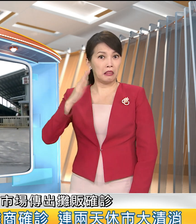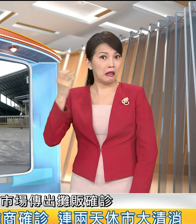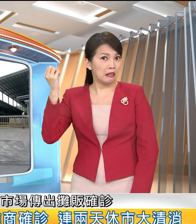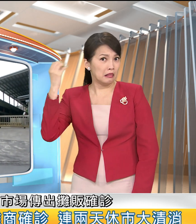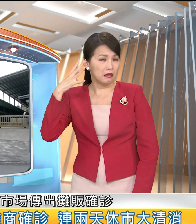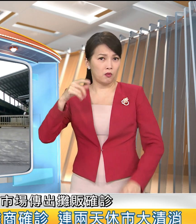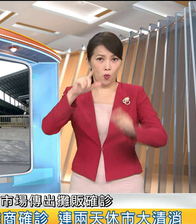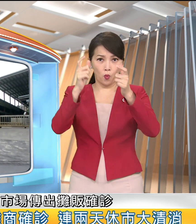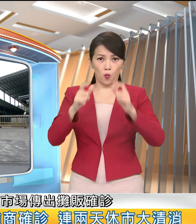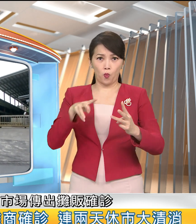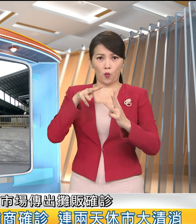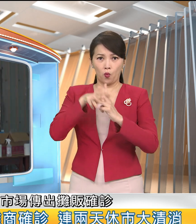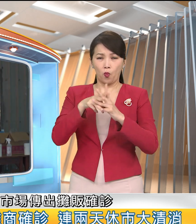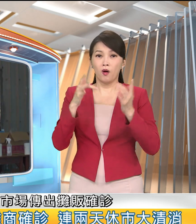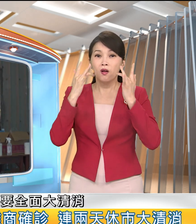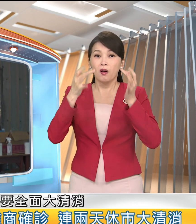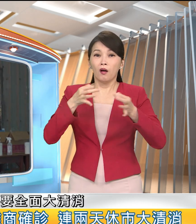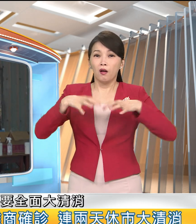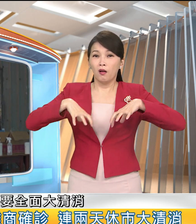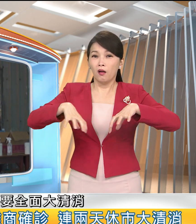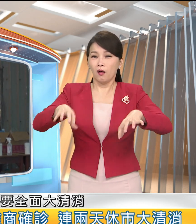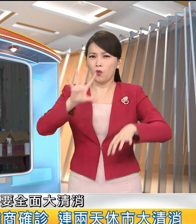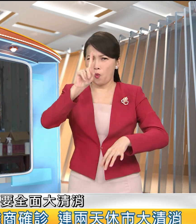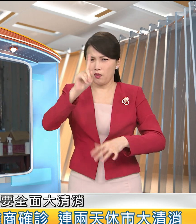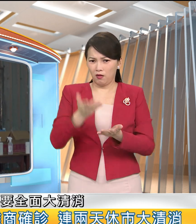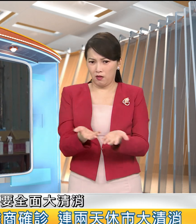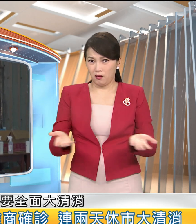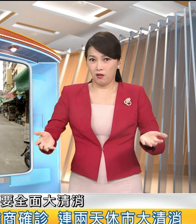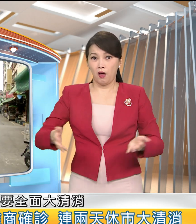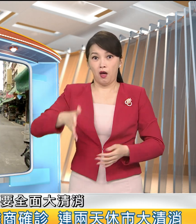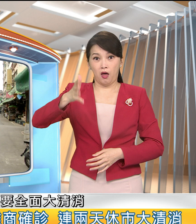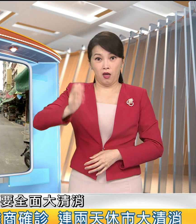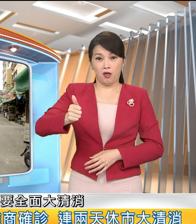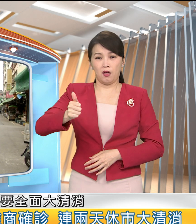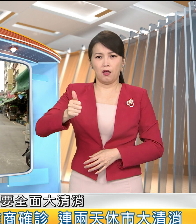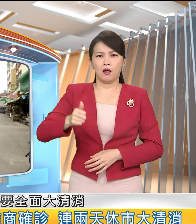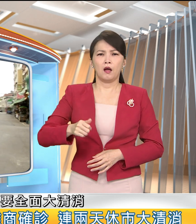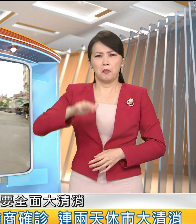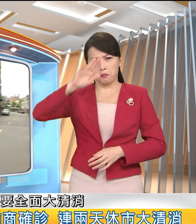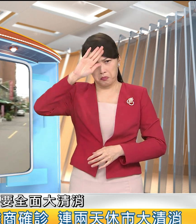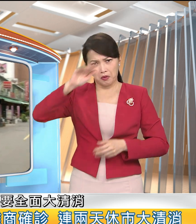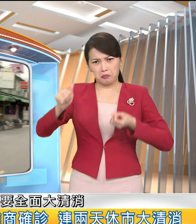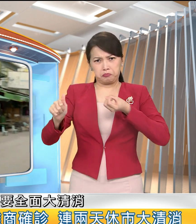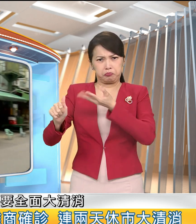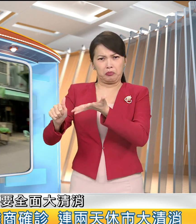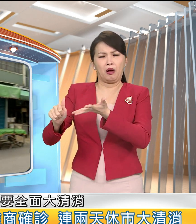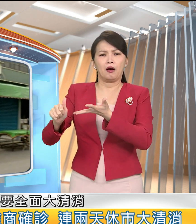出了摊贩确诊，连续2天休市，要全面大消毒。